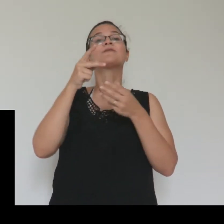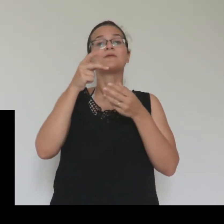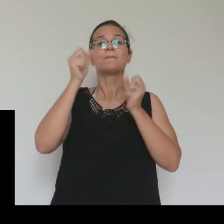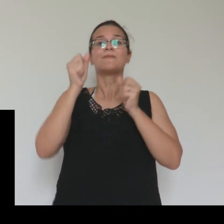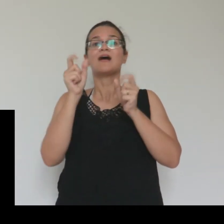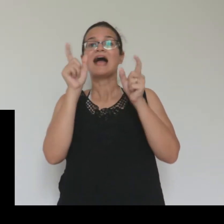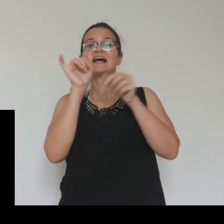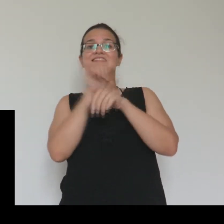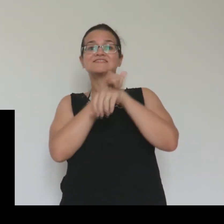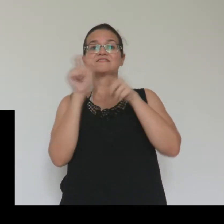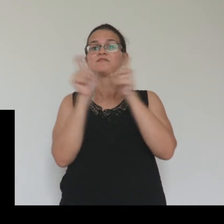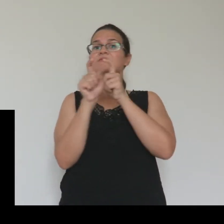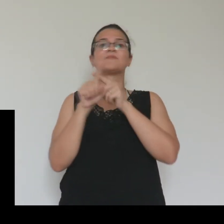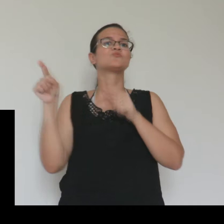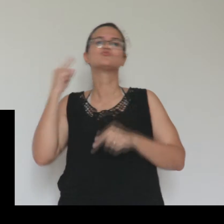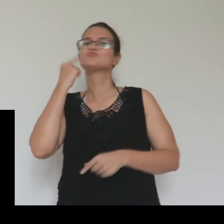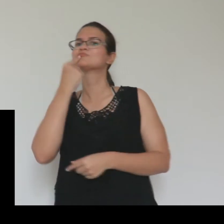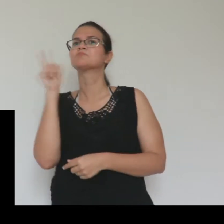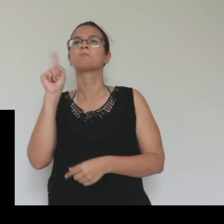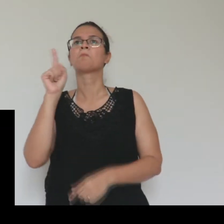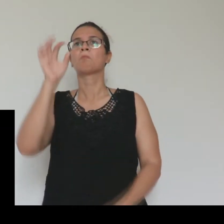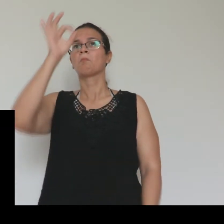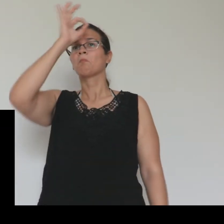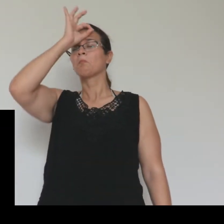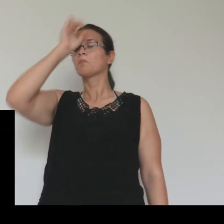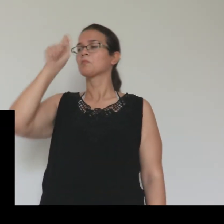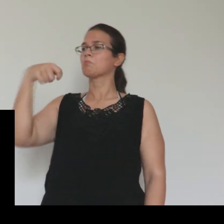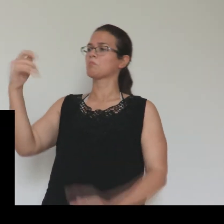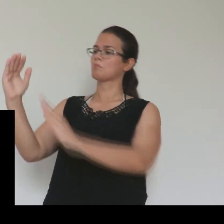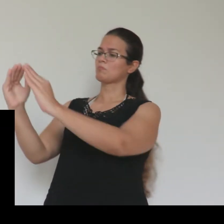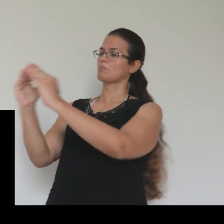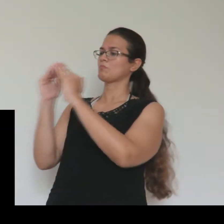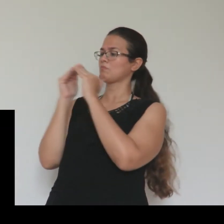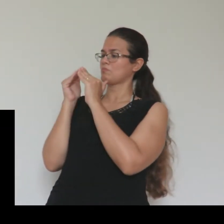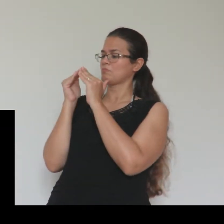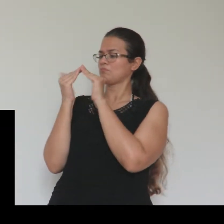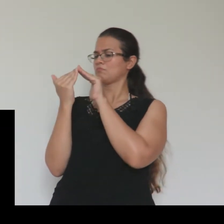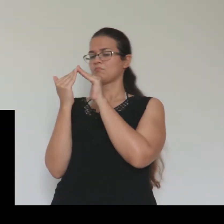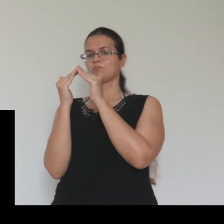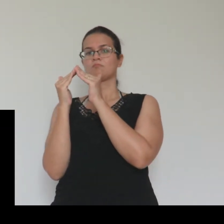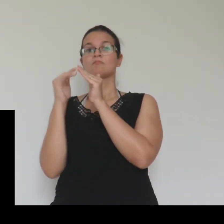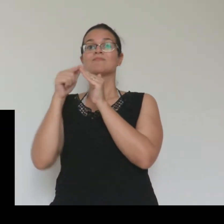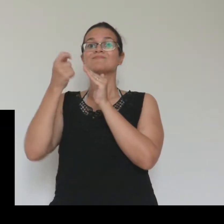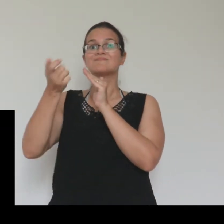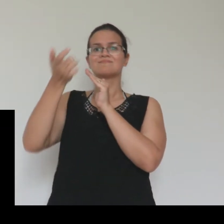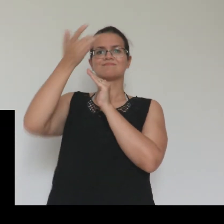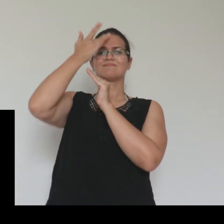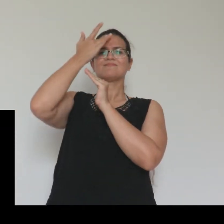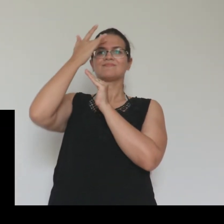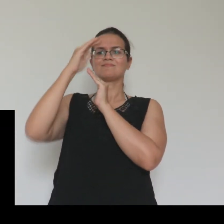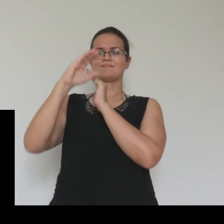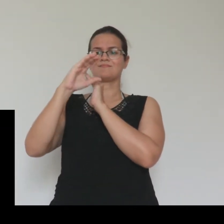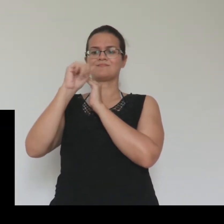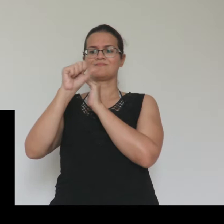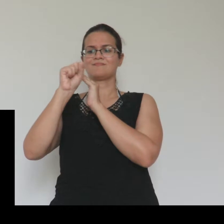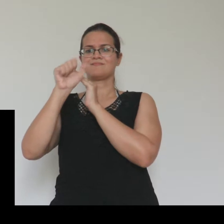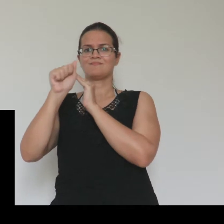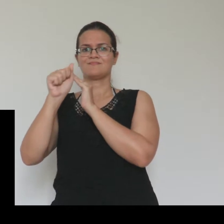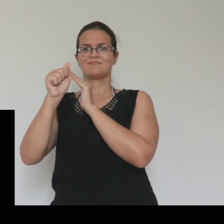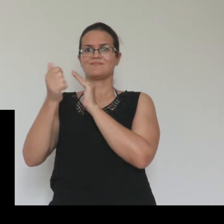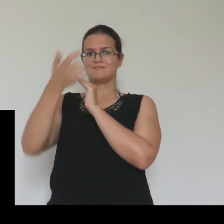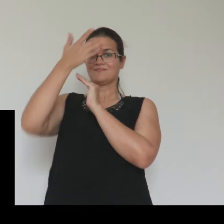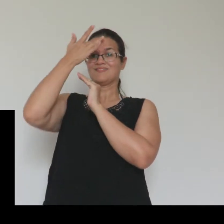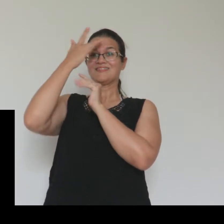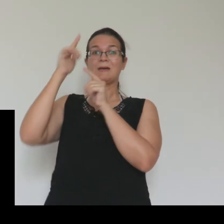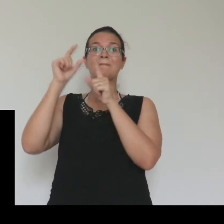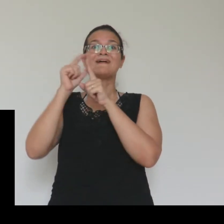que decorar aquela palavra. Ele tem que decorar. Então, uma palavra mais complexa, ele tem que decorar. Ele tem que decorar todas as palavras. Pelo fato